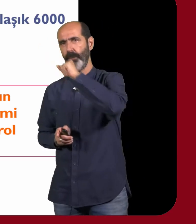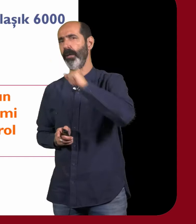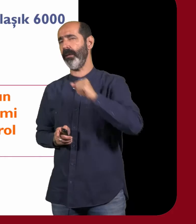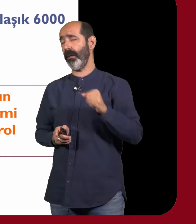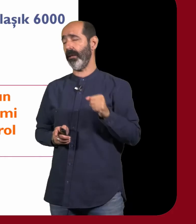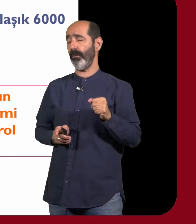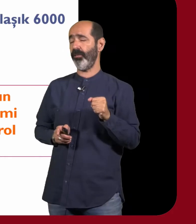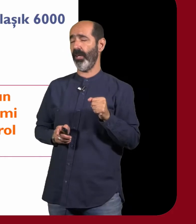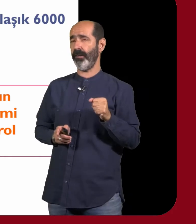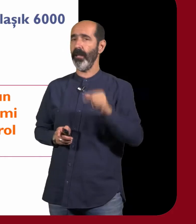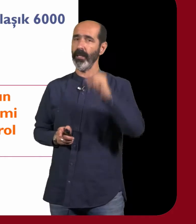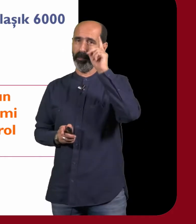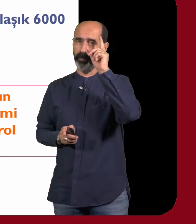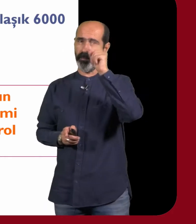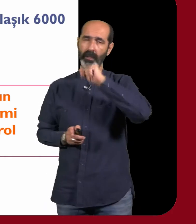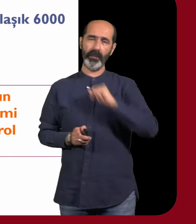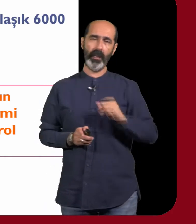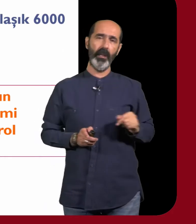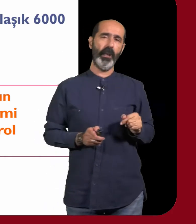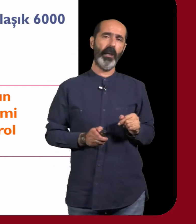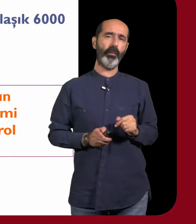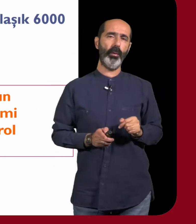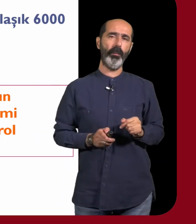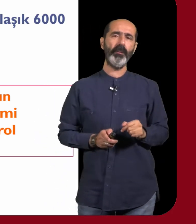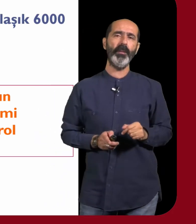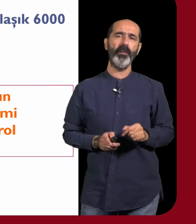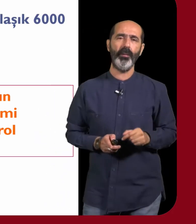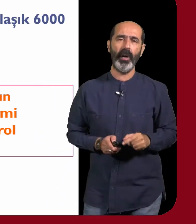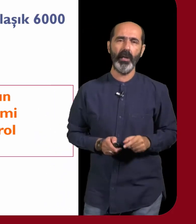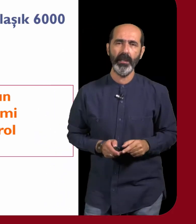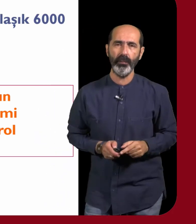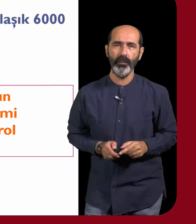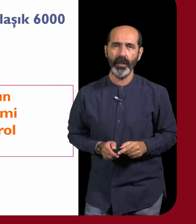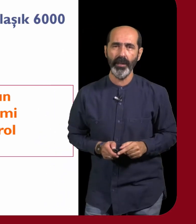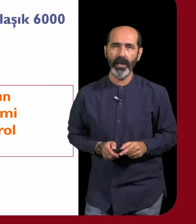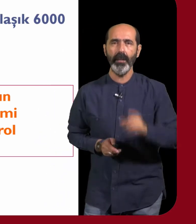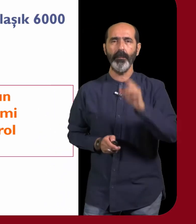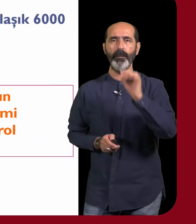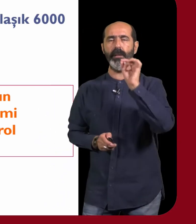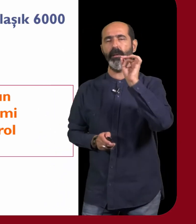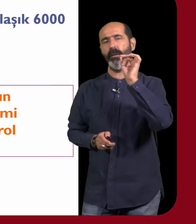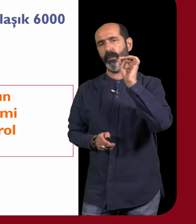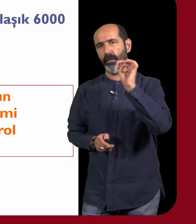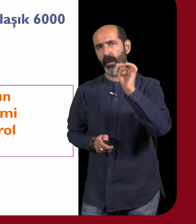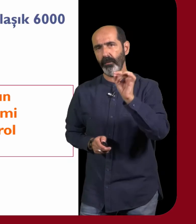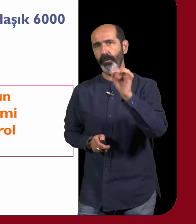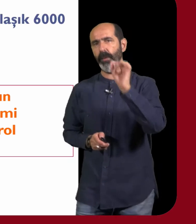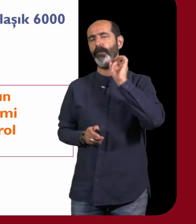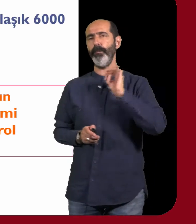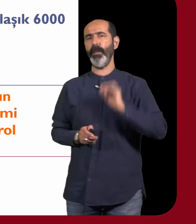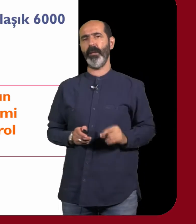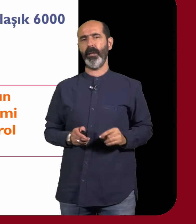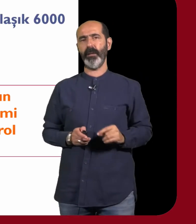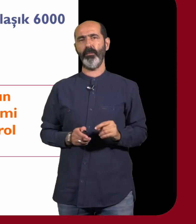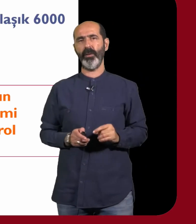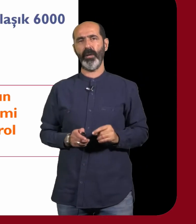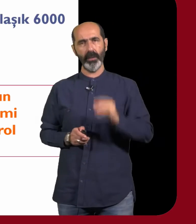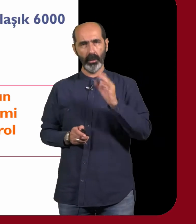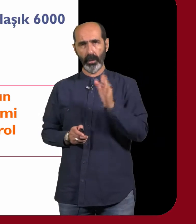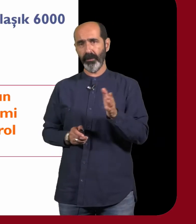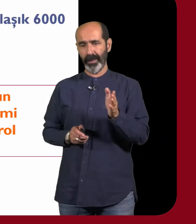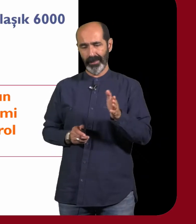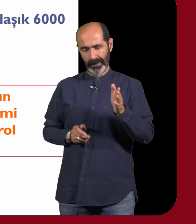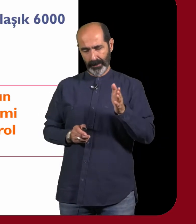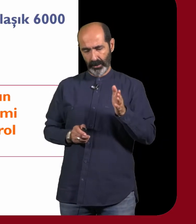üzerine bir takvim meydana getirmişler s mısırlarda ekonomik bir faaliyet üzerine bir takvim meydana